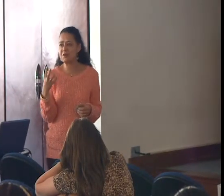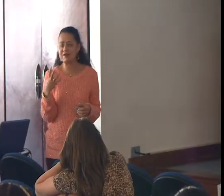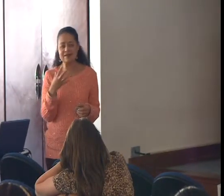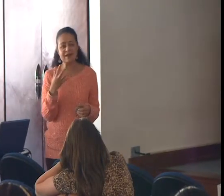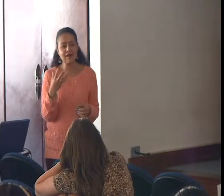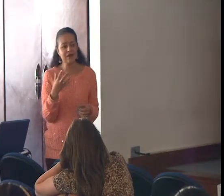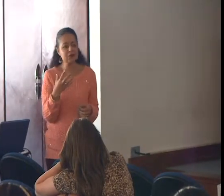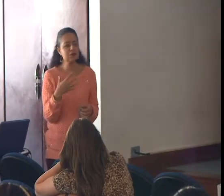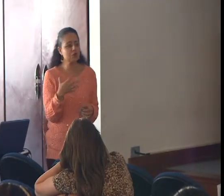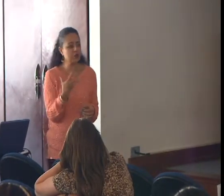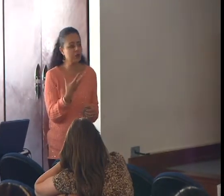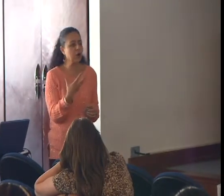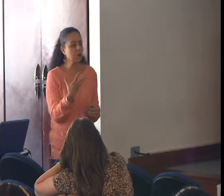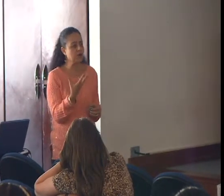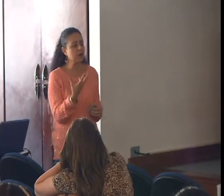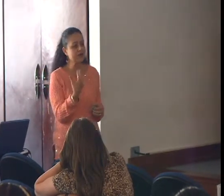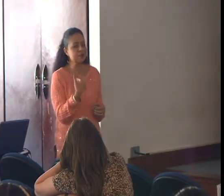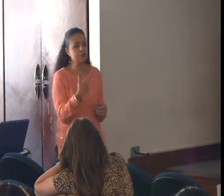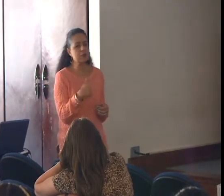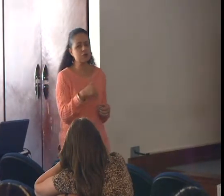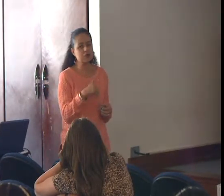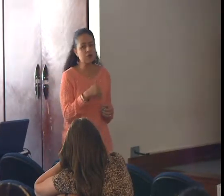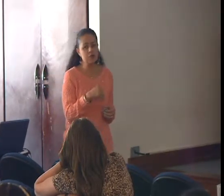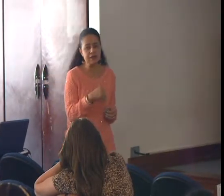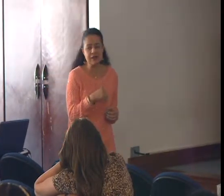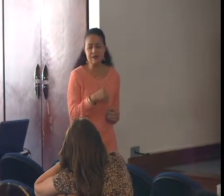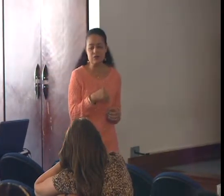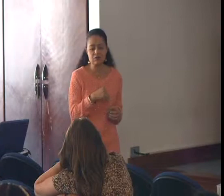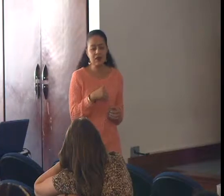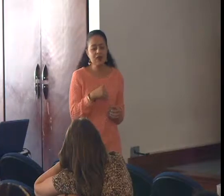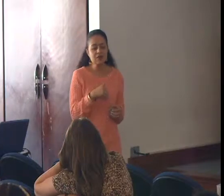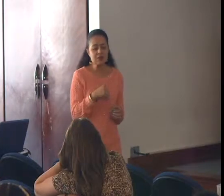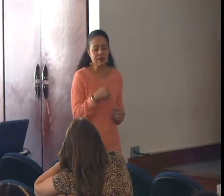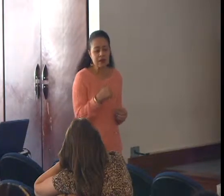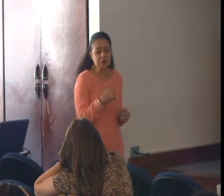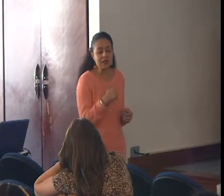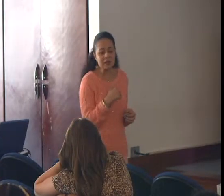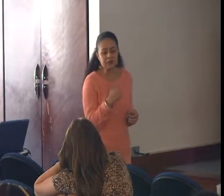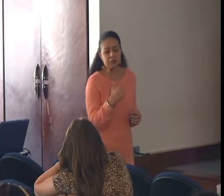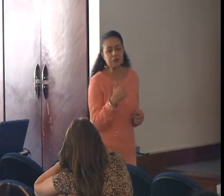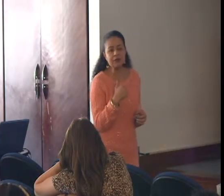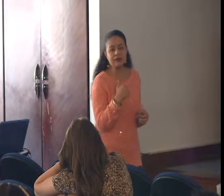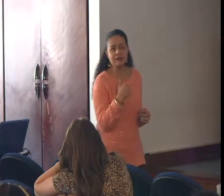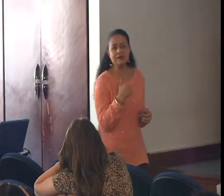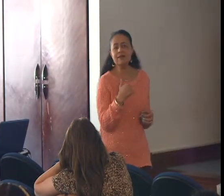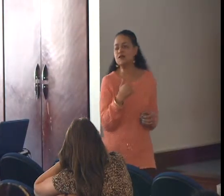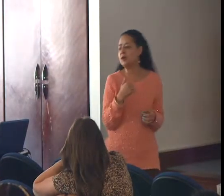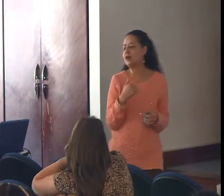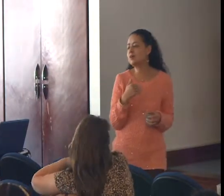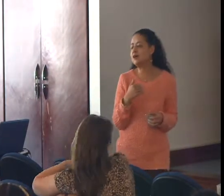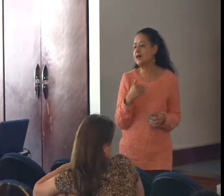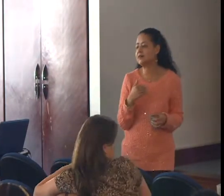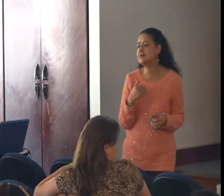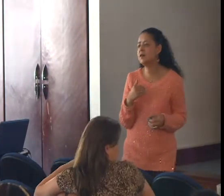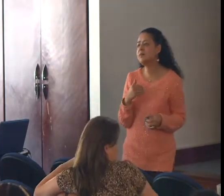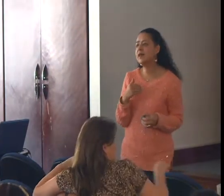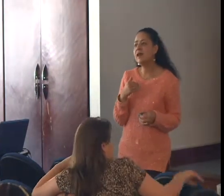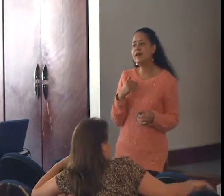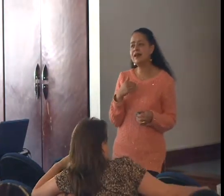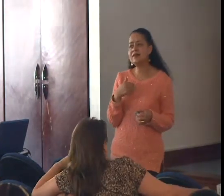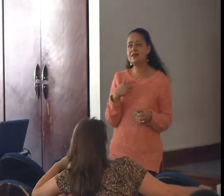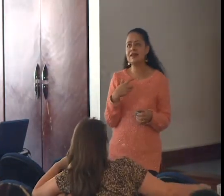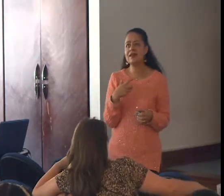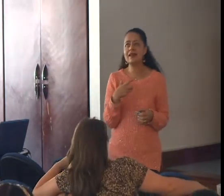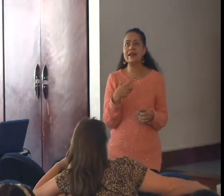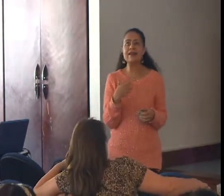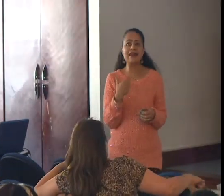que la doctora Soraya estaba dando en torno a cómo favorecer esos procesos comunicativos. Entonces hay un elemento fundante dentro de la